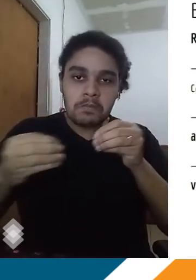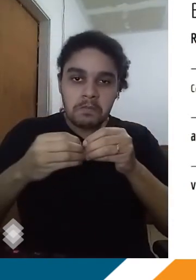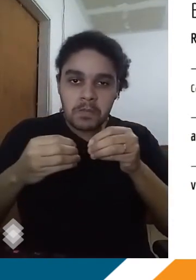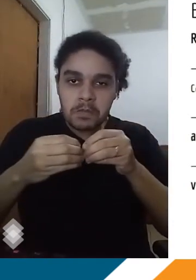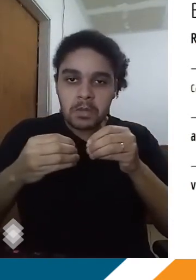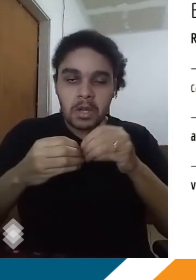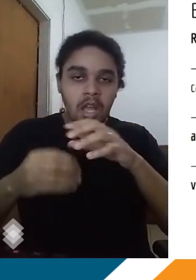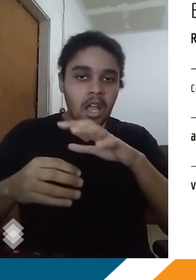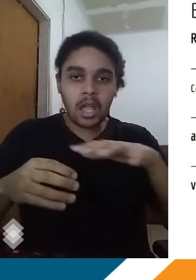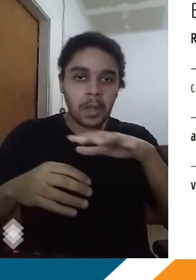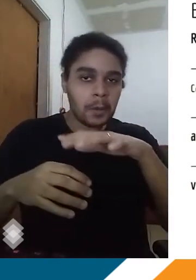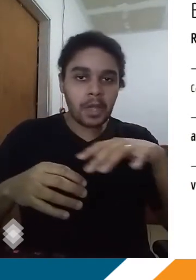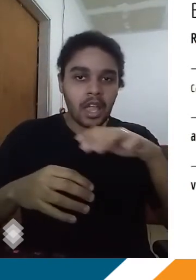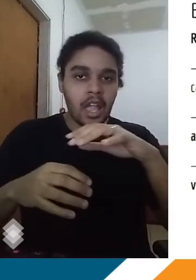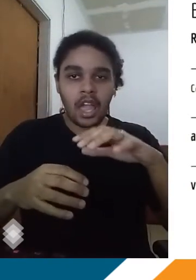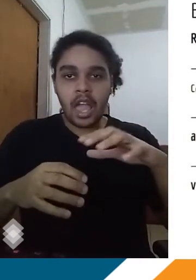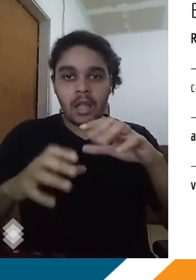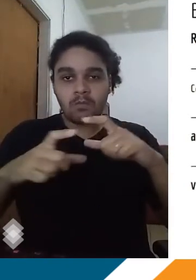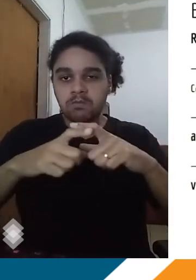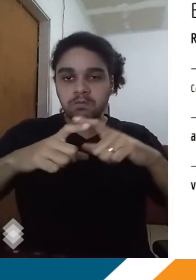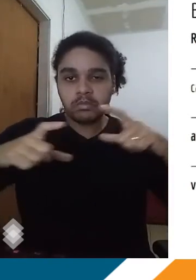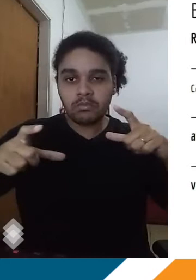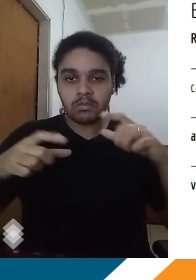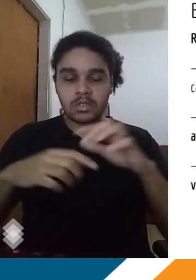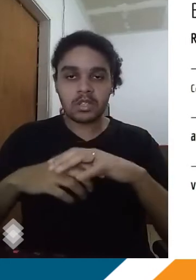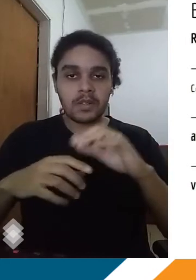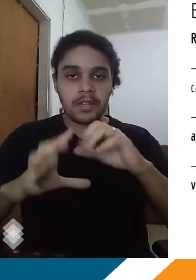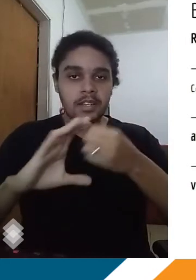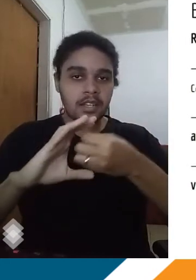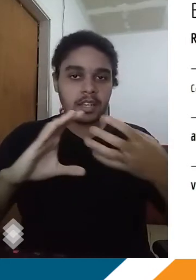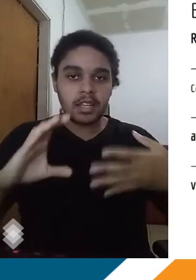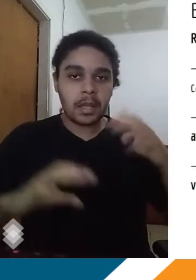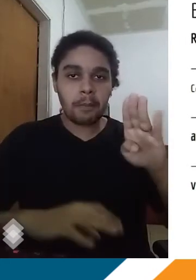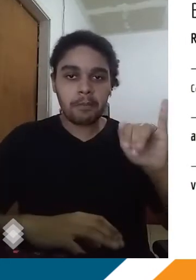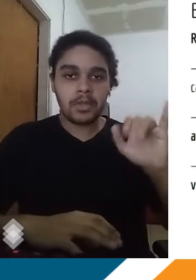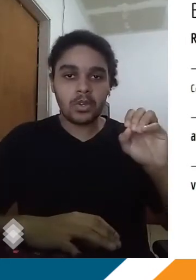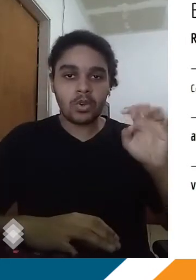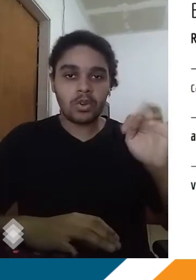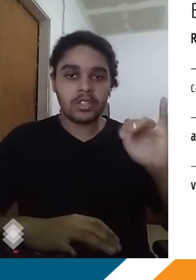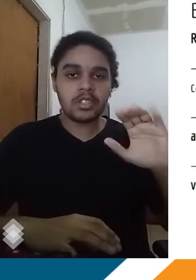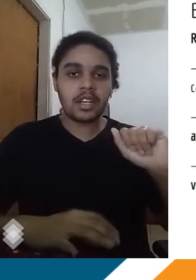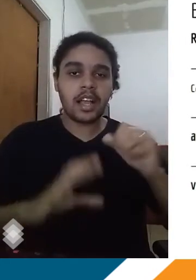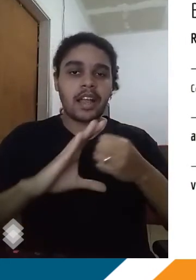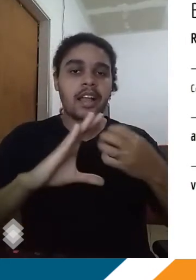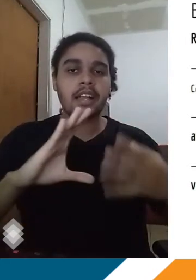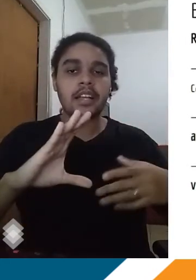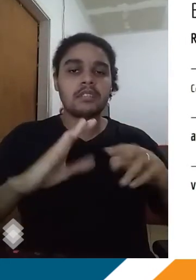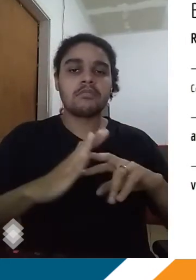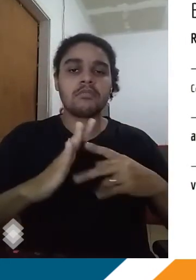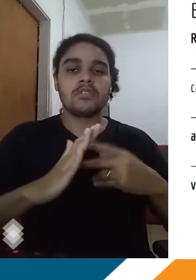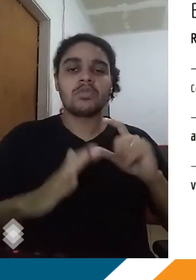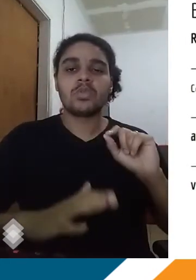escala regional, em uma escala mais ampla. O que são características bióticas? Vocês vão ouvir muito falar